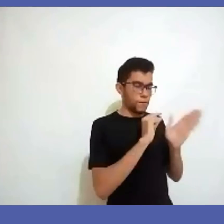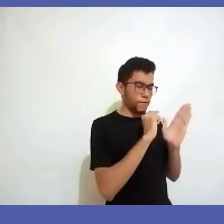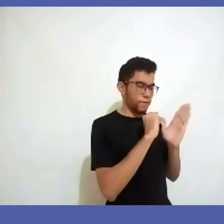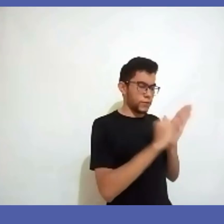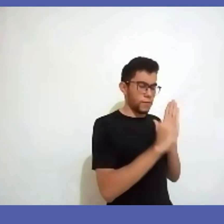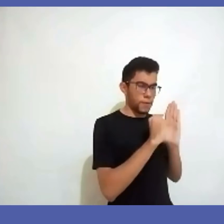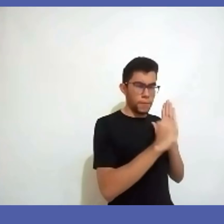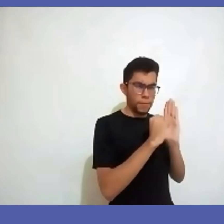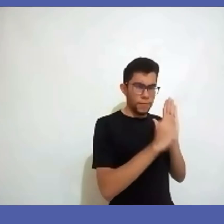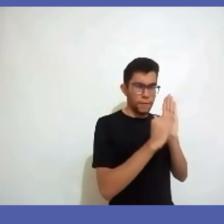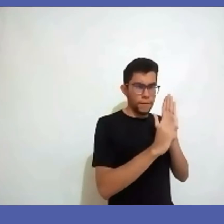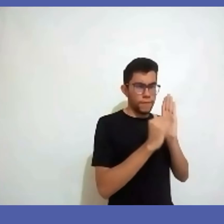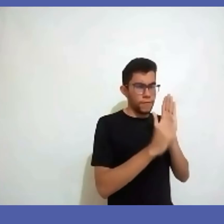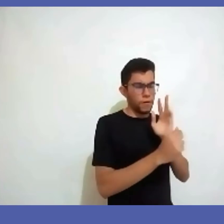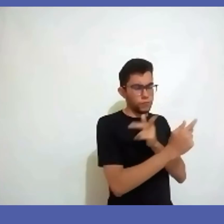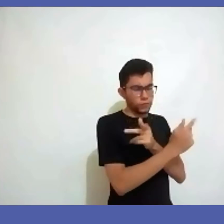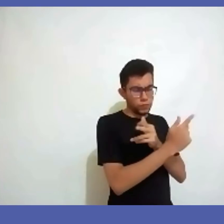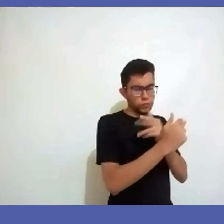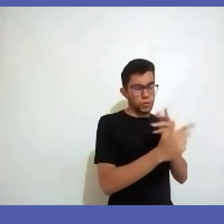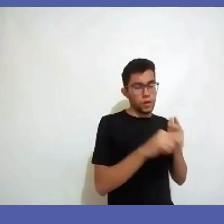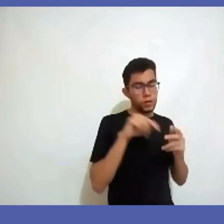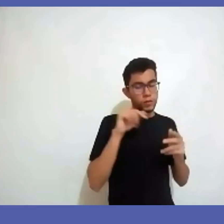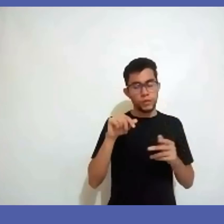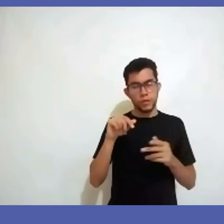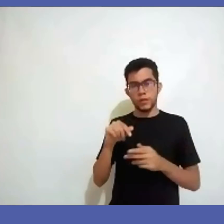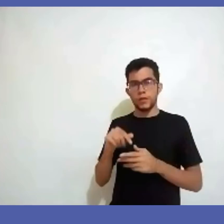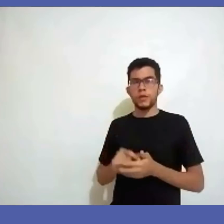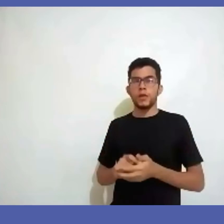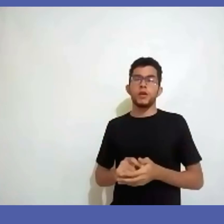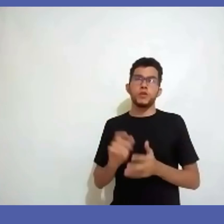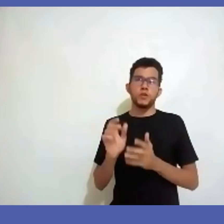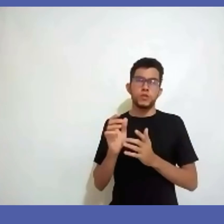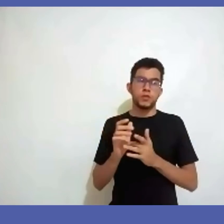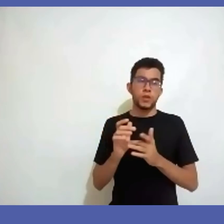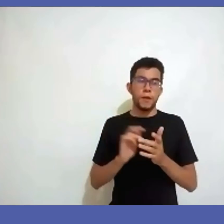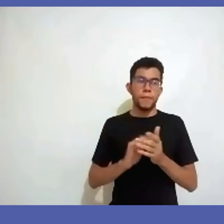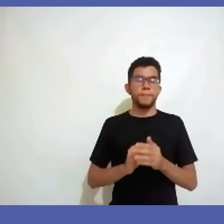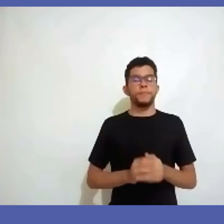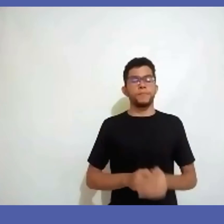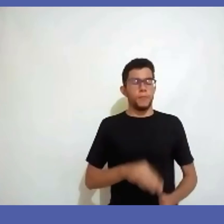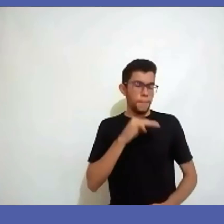Ela foi amaldiçoada em Mateus 21, dá uma olhada, Mateus 21,